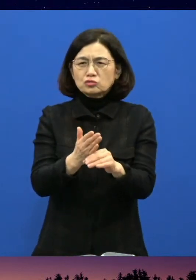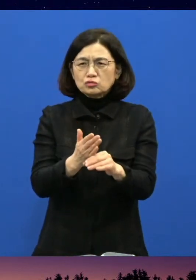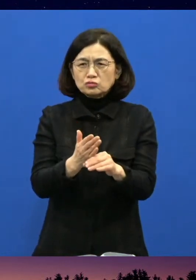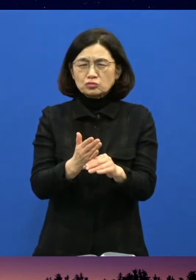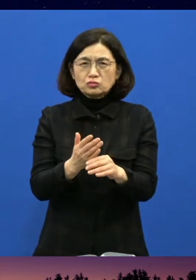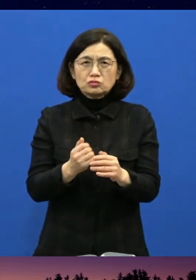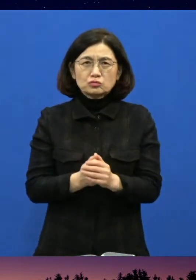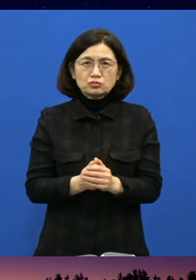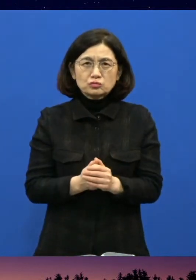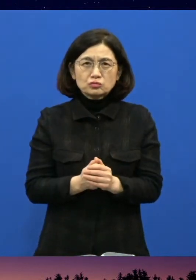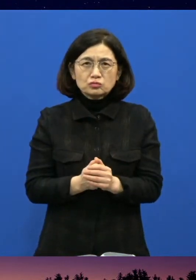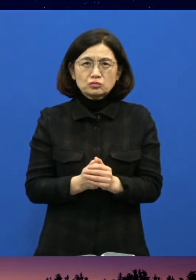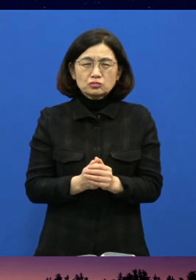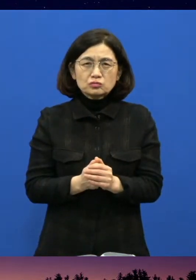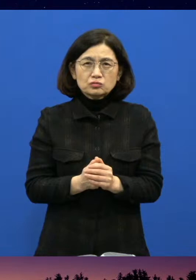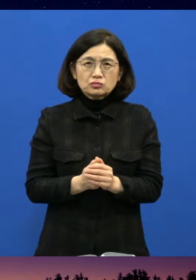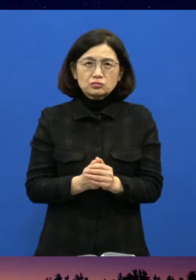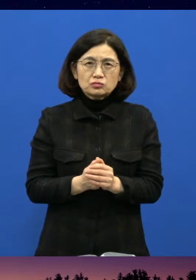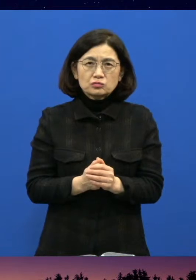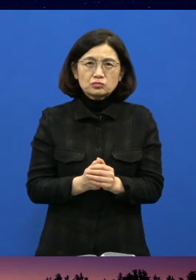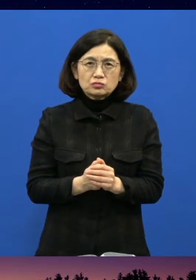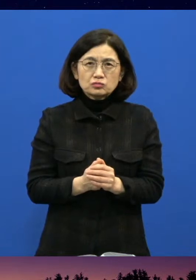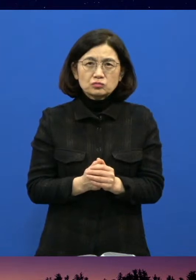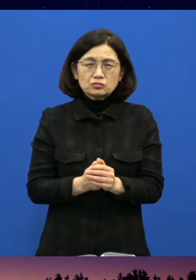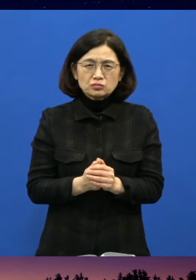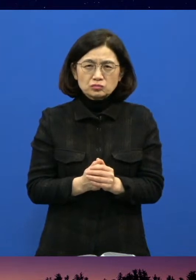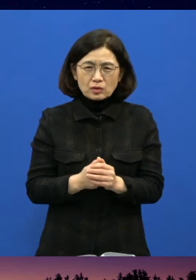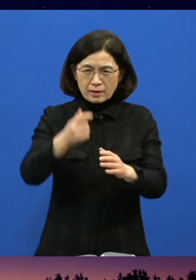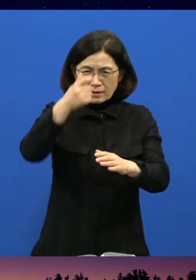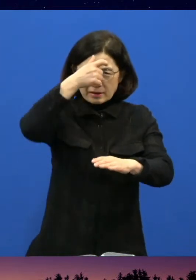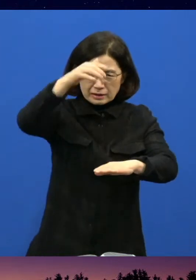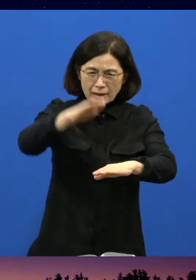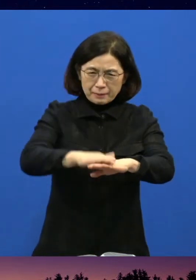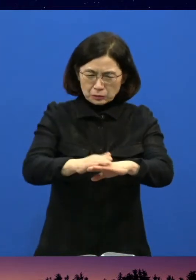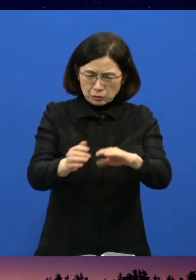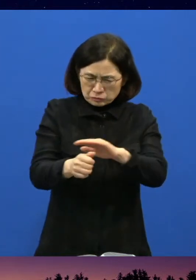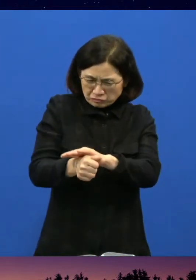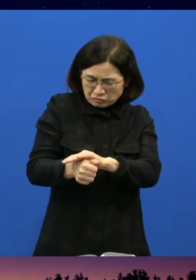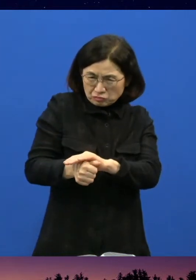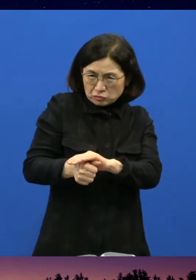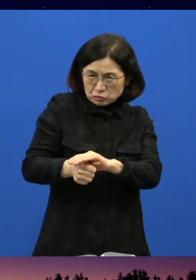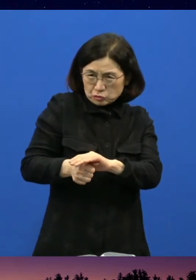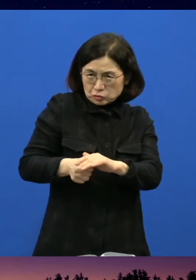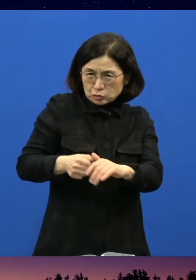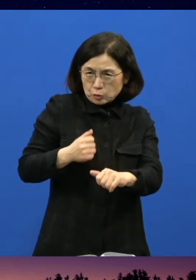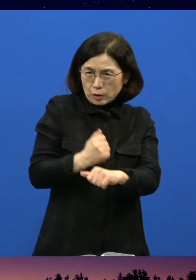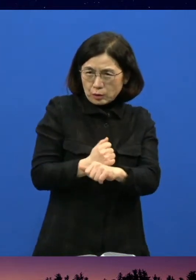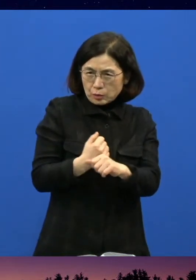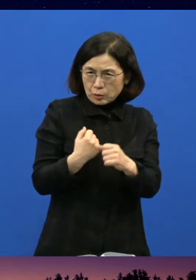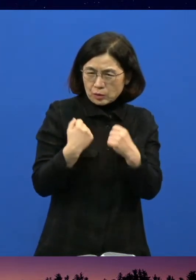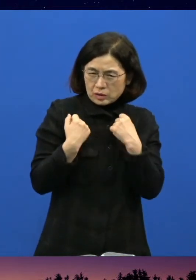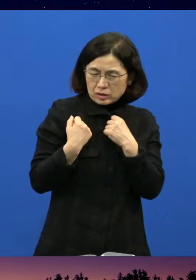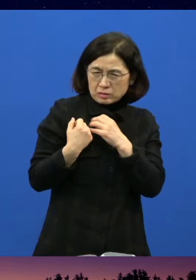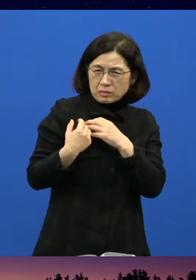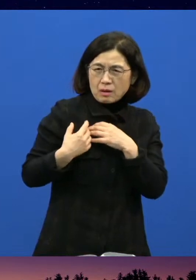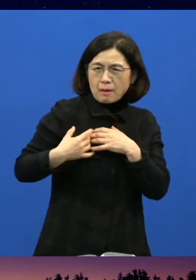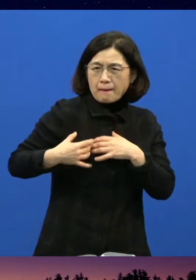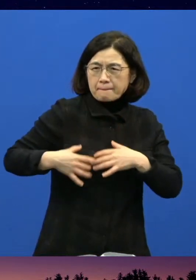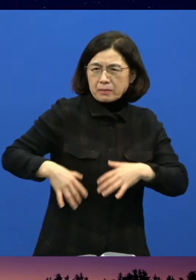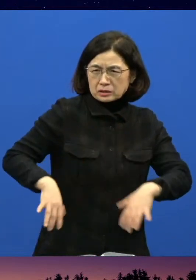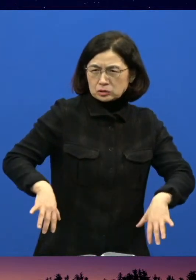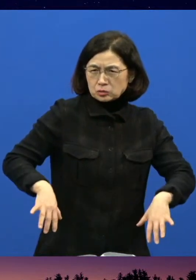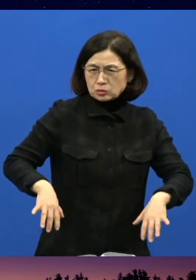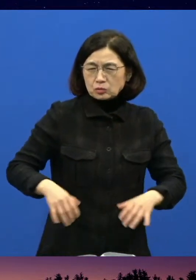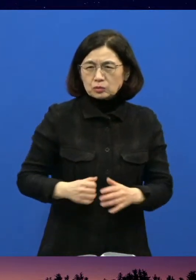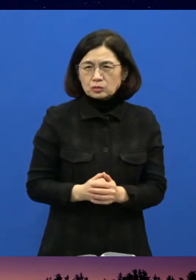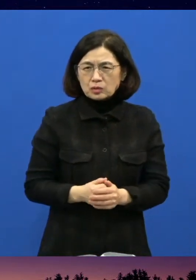하고 자꾸 이제 뭐 이렇게 소극적으로 하게 되고 그게 자꾸 이제 힘이 빠지고 이제 그렇게 되는 거죠. 옛날에